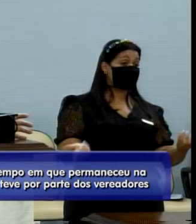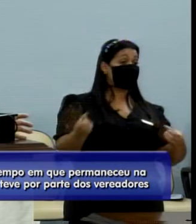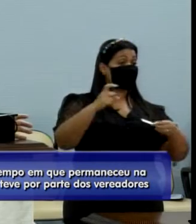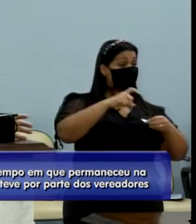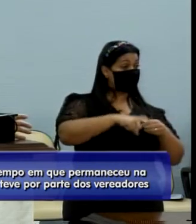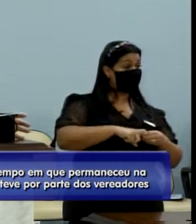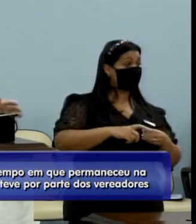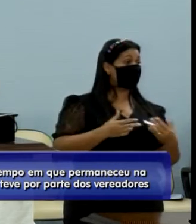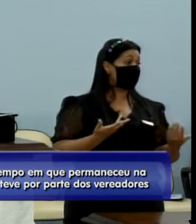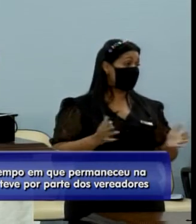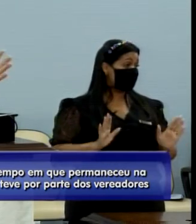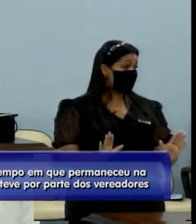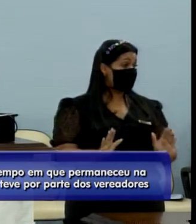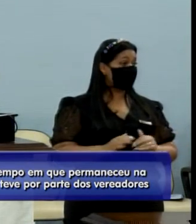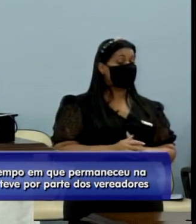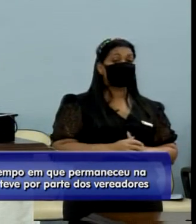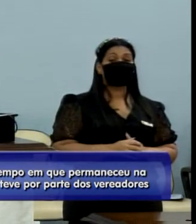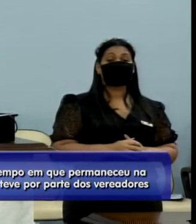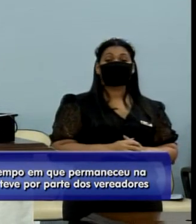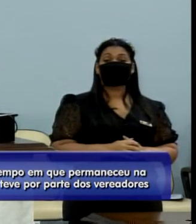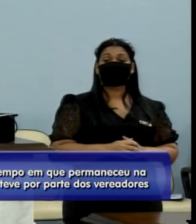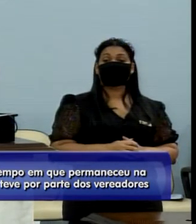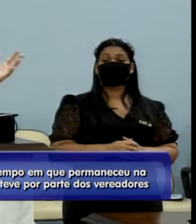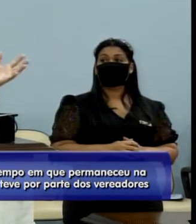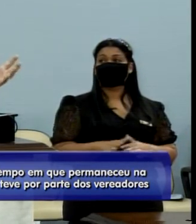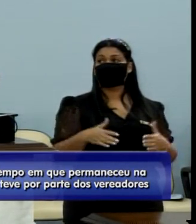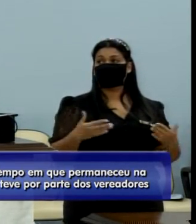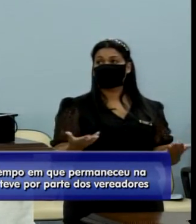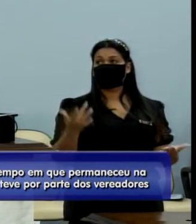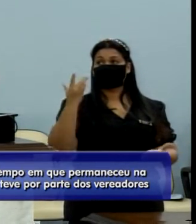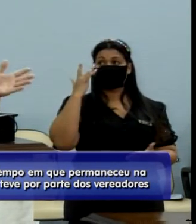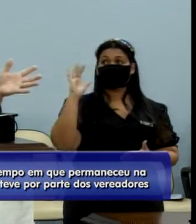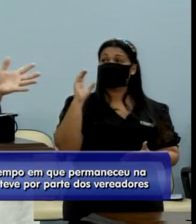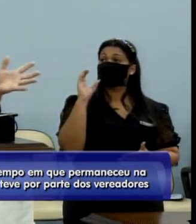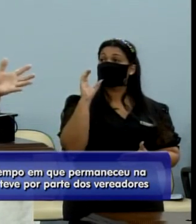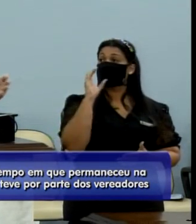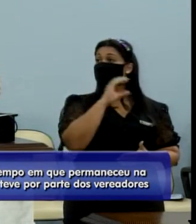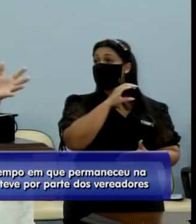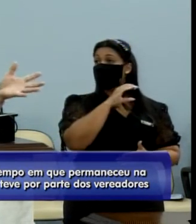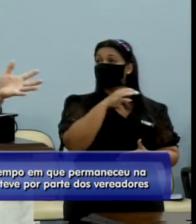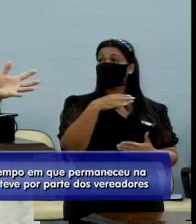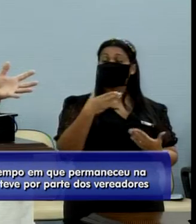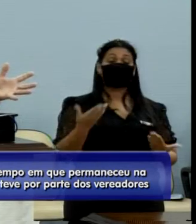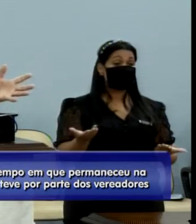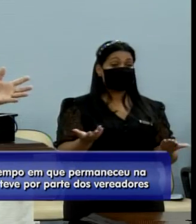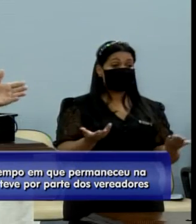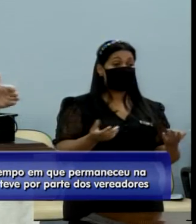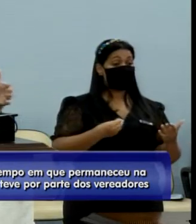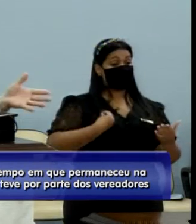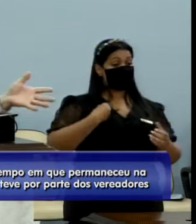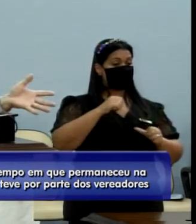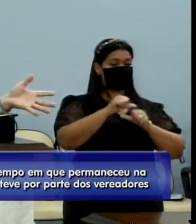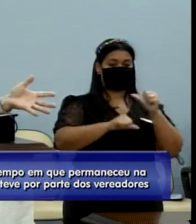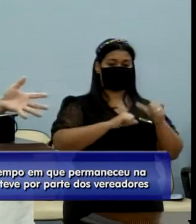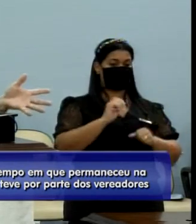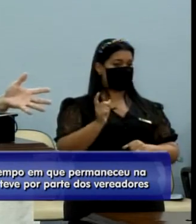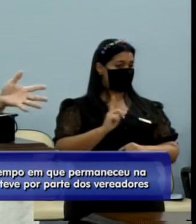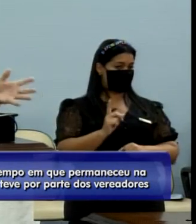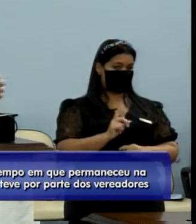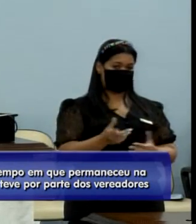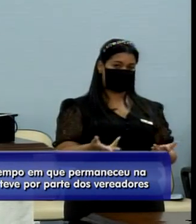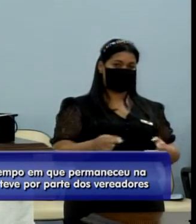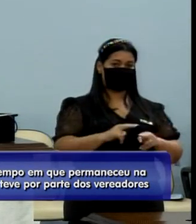eu tô de volta mas eu nem Mudei minha vida nada dos meus plantões porque foi tão rápido a passagem que não poderia mudar minha vida para